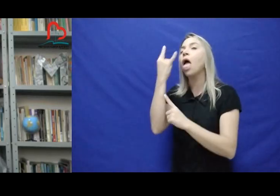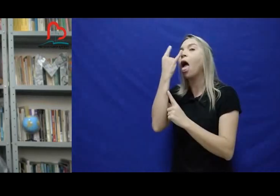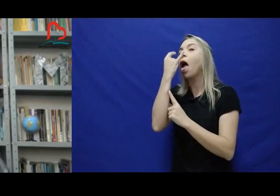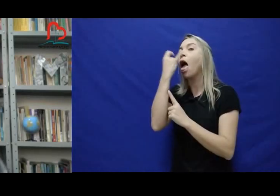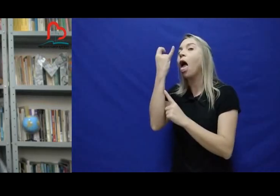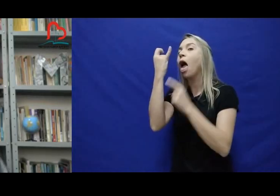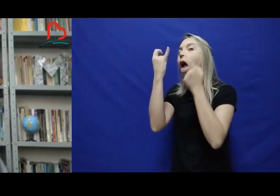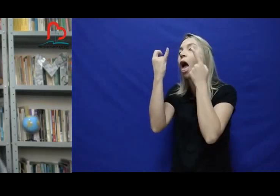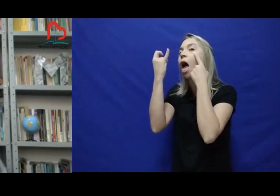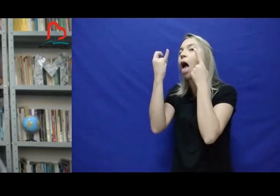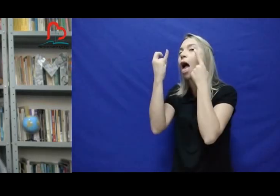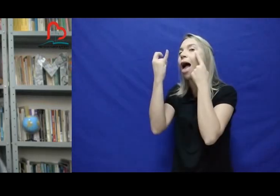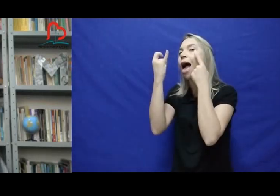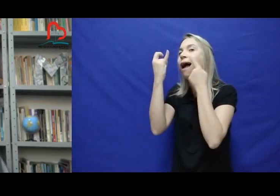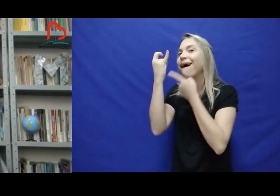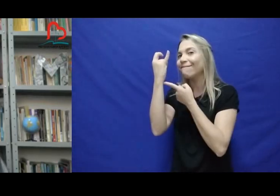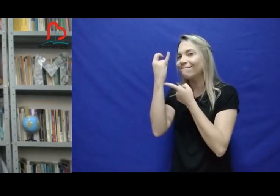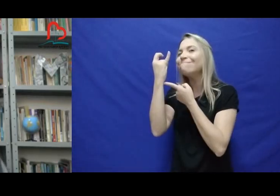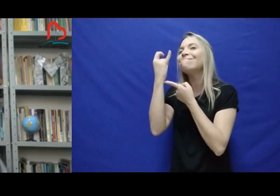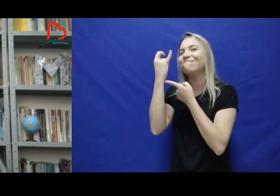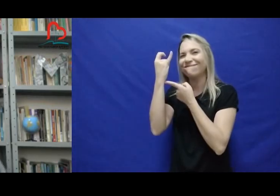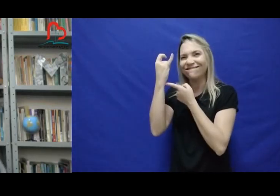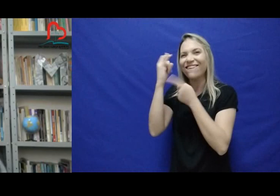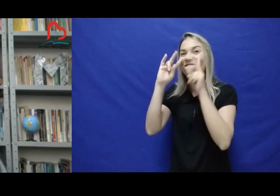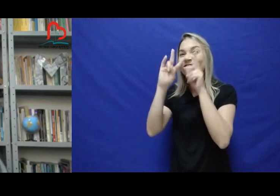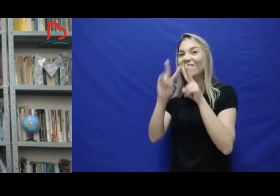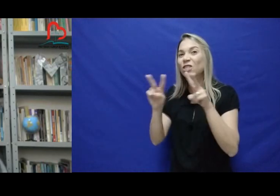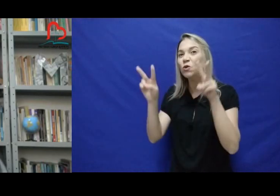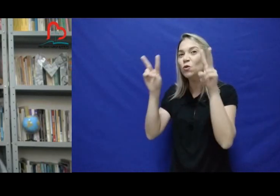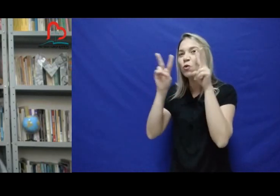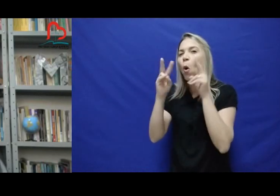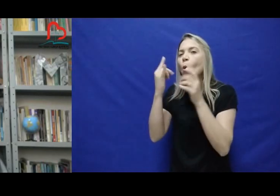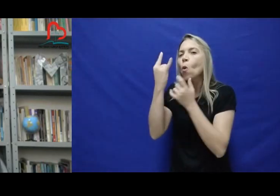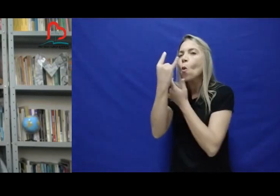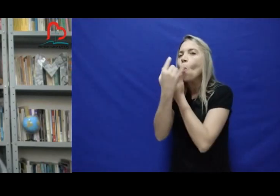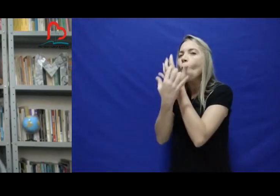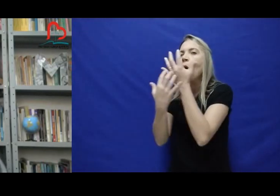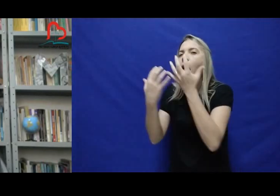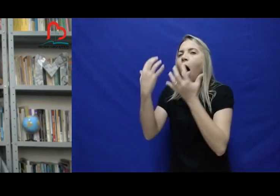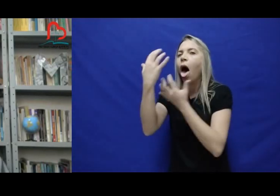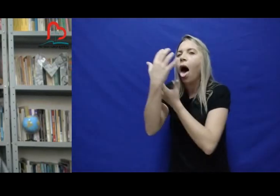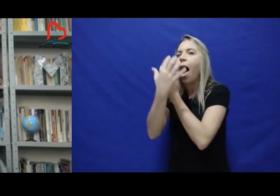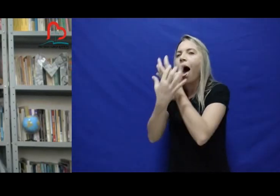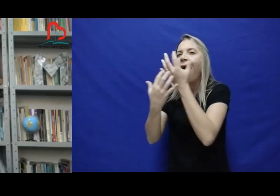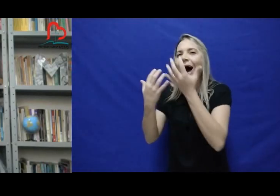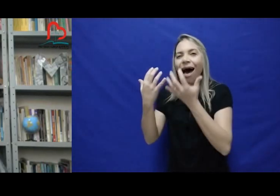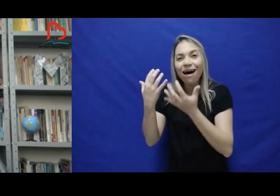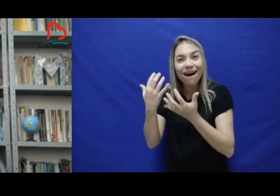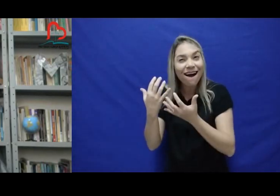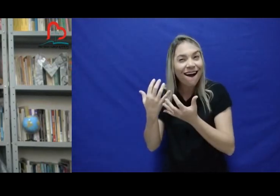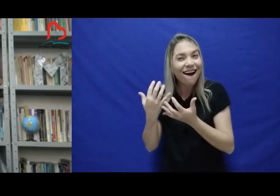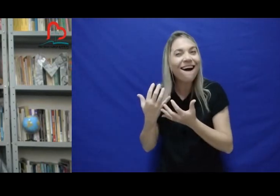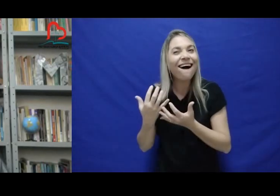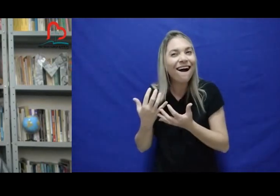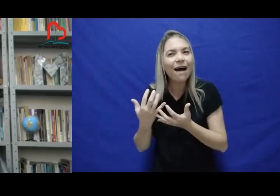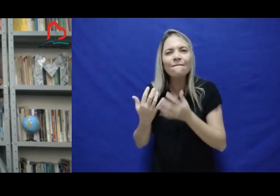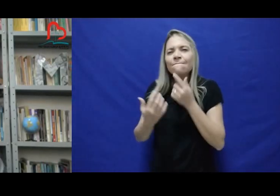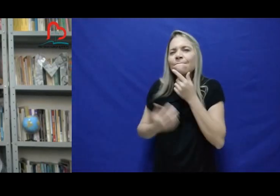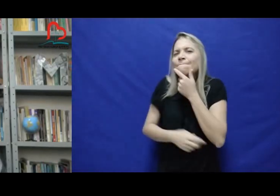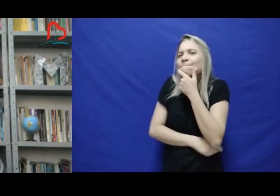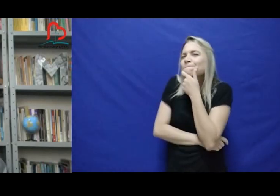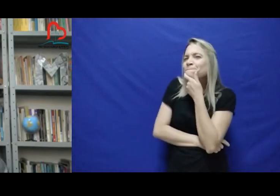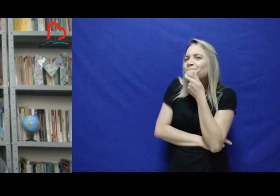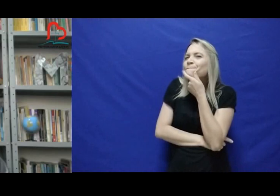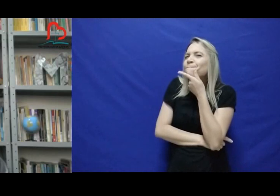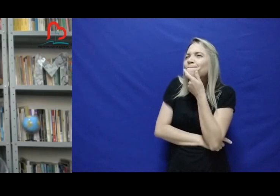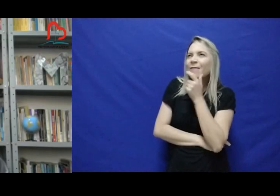A paixão dos olhos, fruta bela, fruta especialmente atraente aos olhos. A soberba